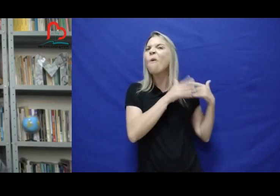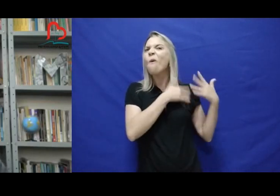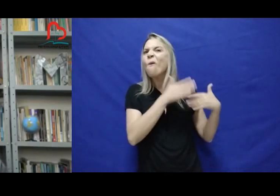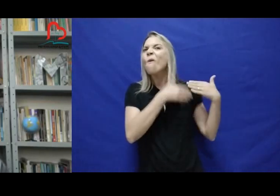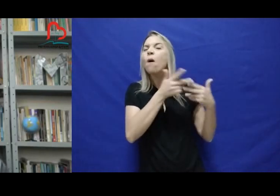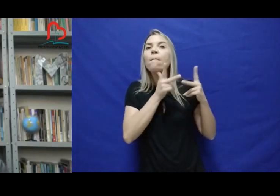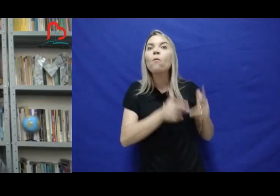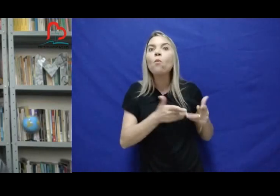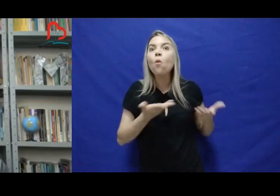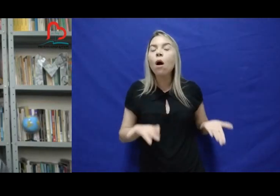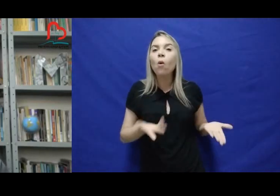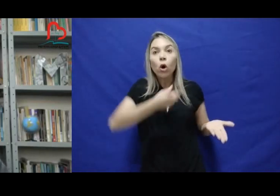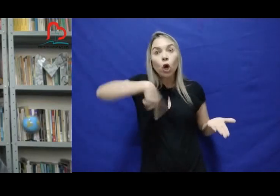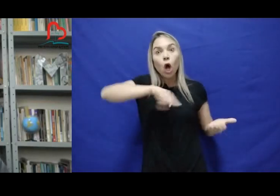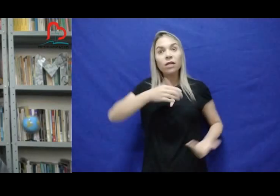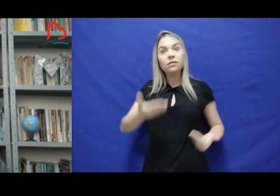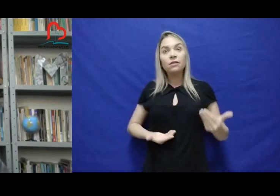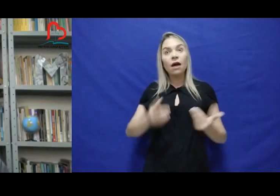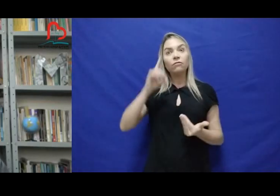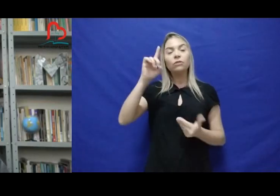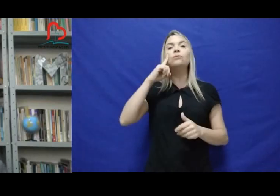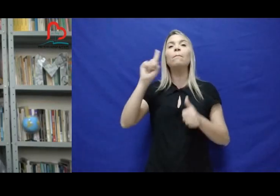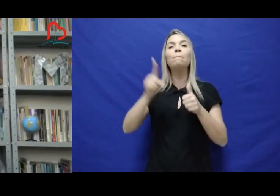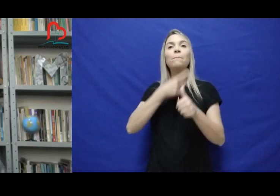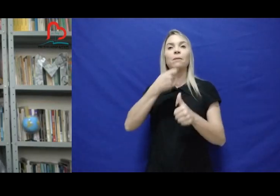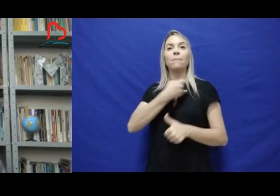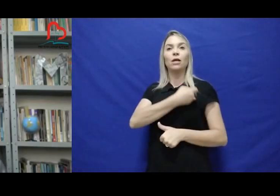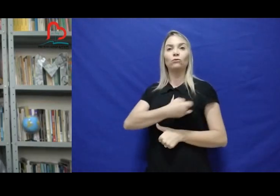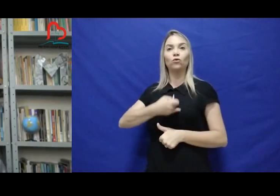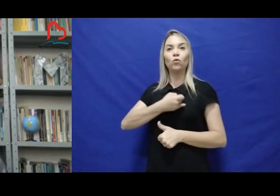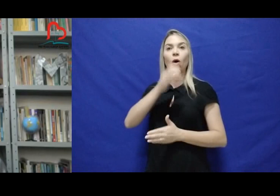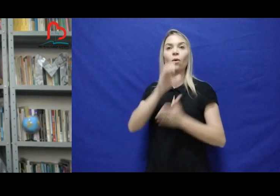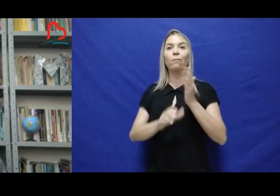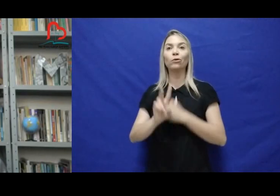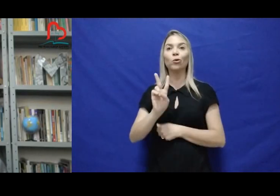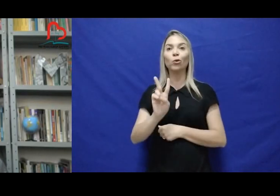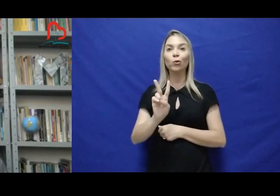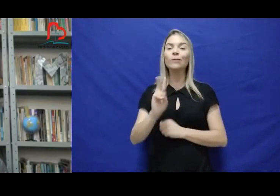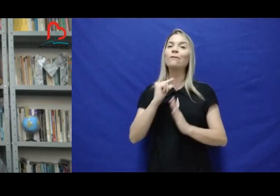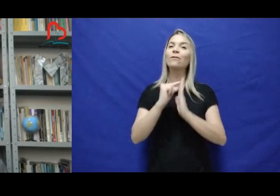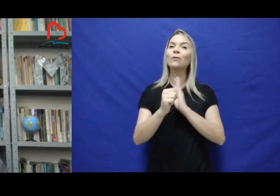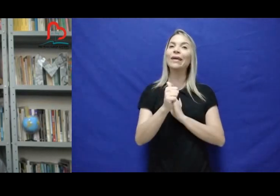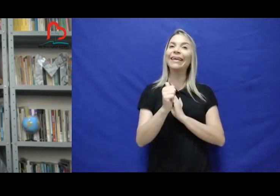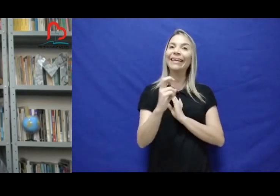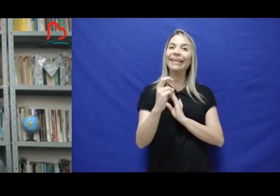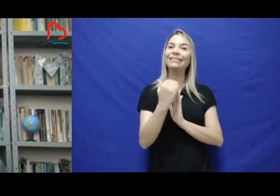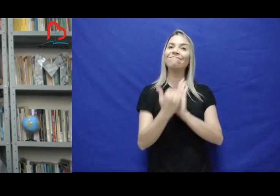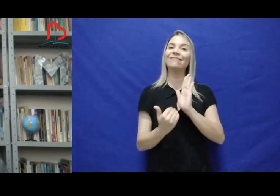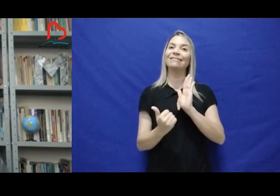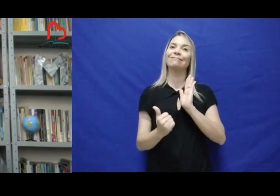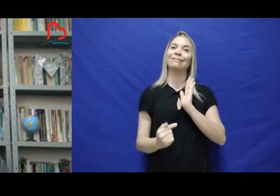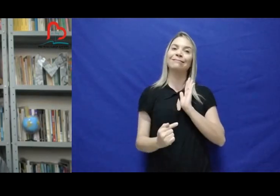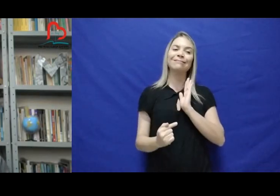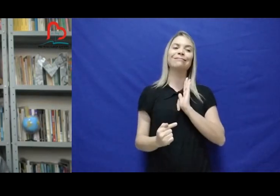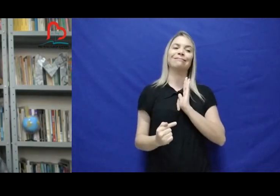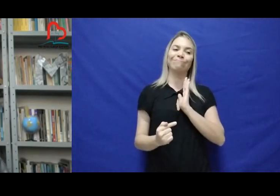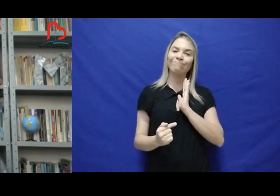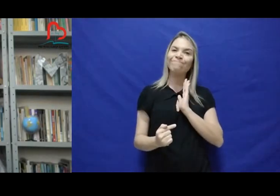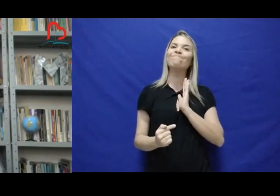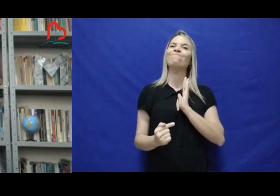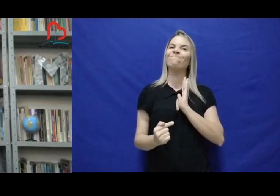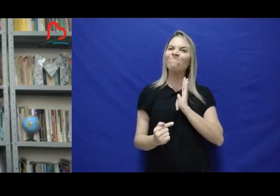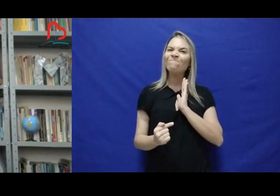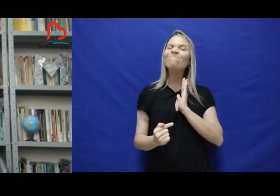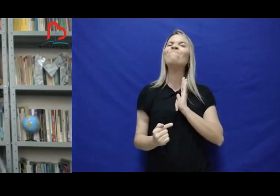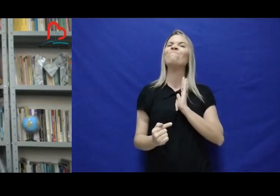continua fazendo conosco, os servos do Senhor Jesus. Abra sua Bíblia em 1 de João 2, versos 15